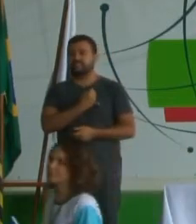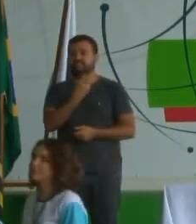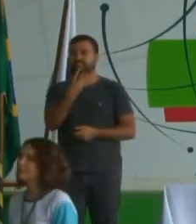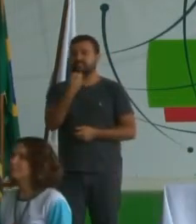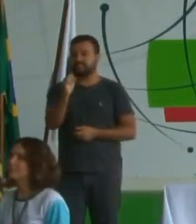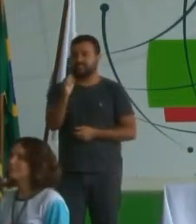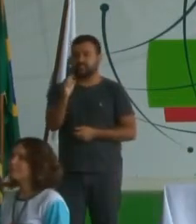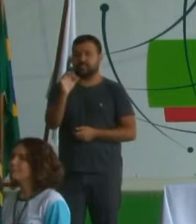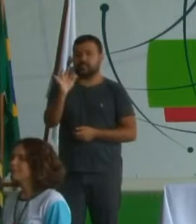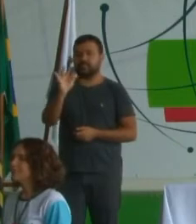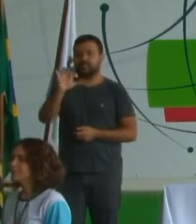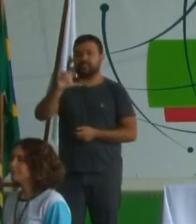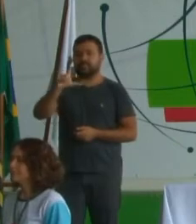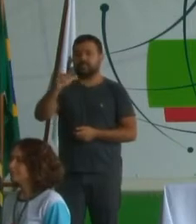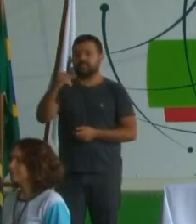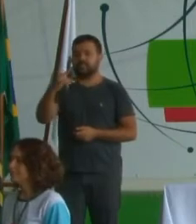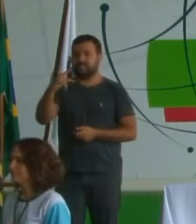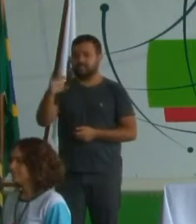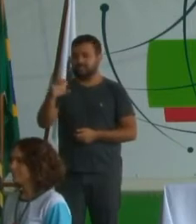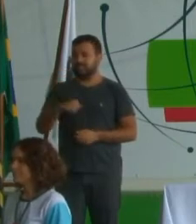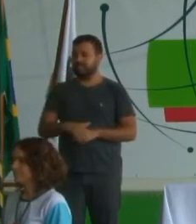38. Felipe Rangel.